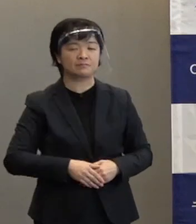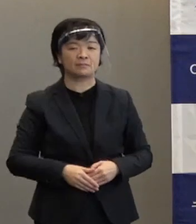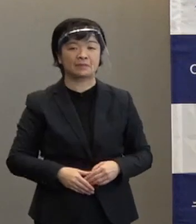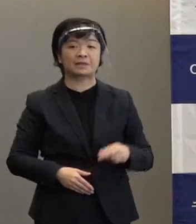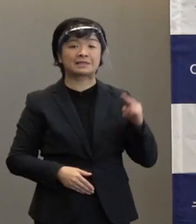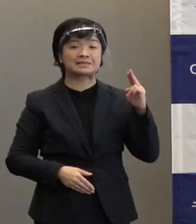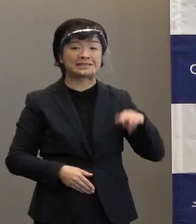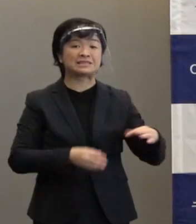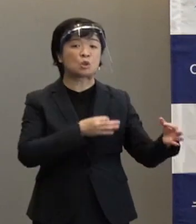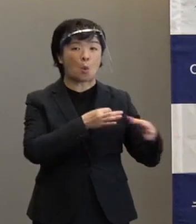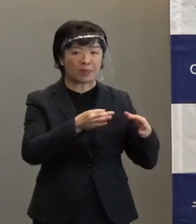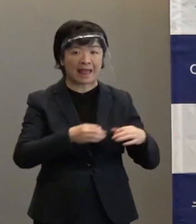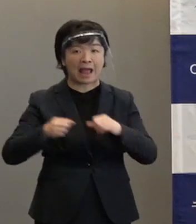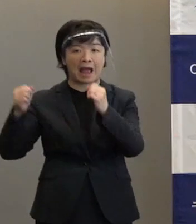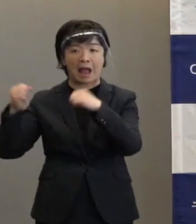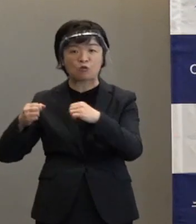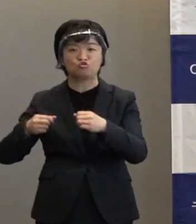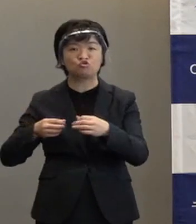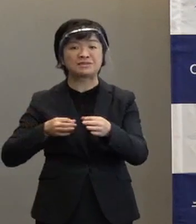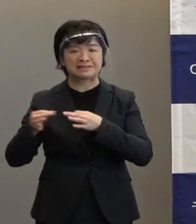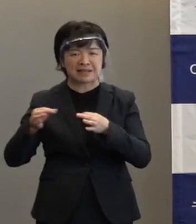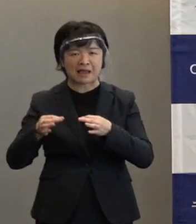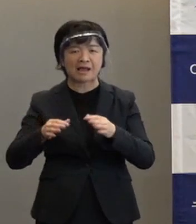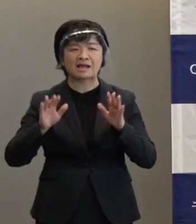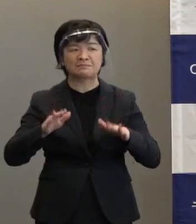店と確認店のこの加盟、今約